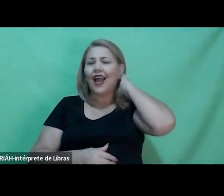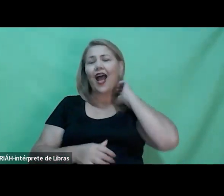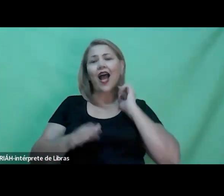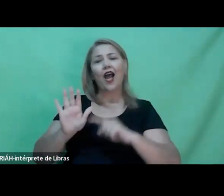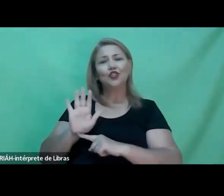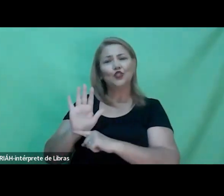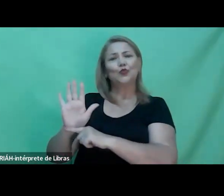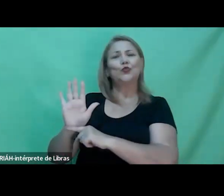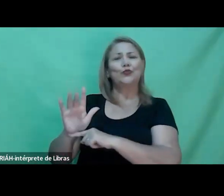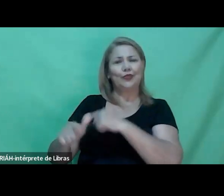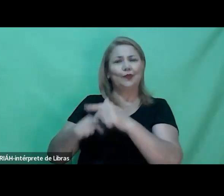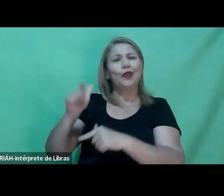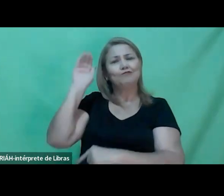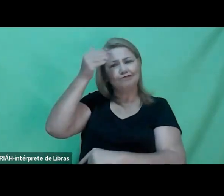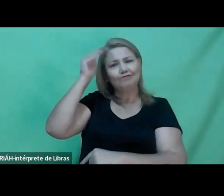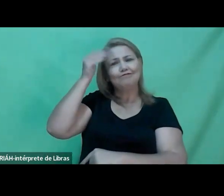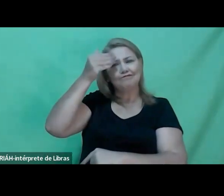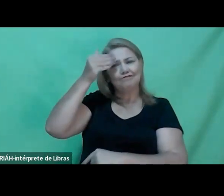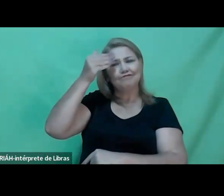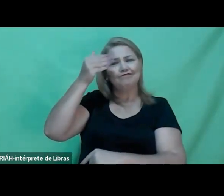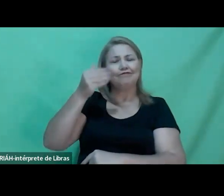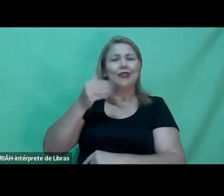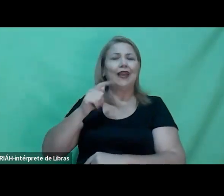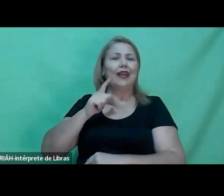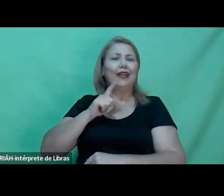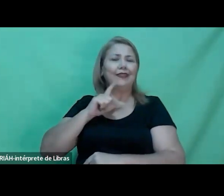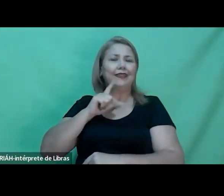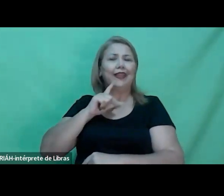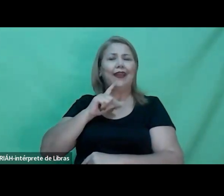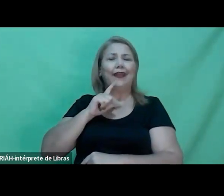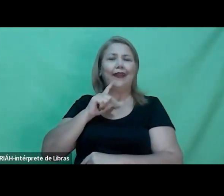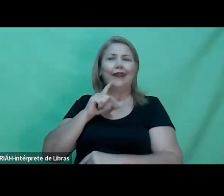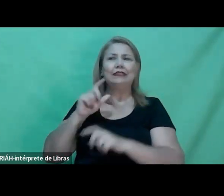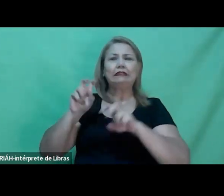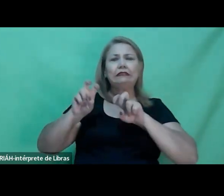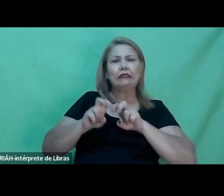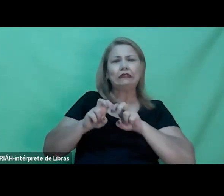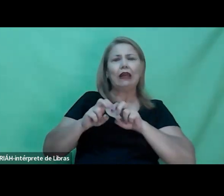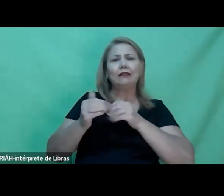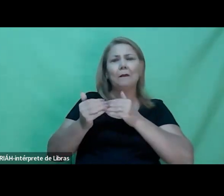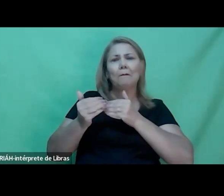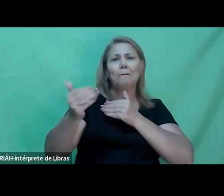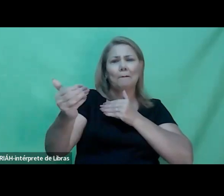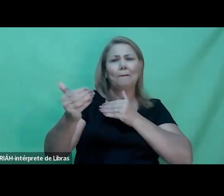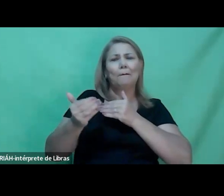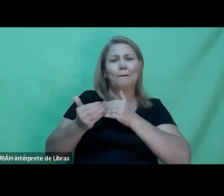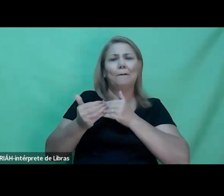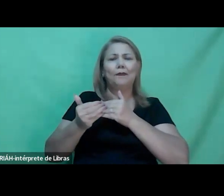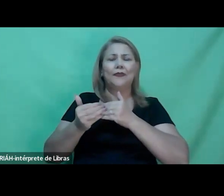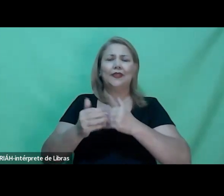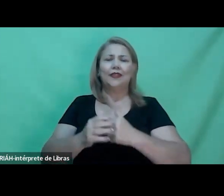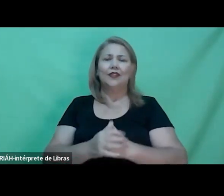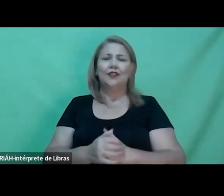eh sordociegas con voz amplificada sentadas cerca de El parlante Sí el parlante